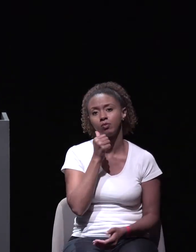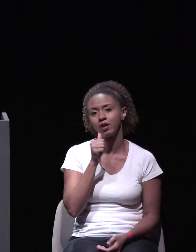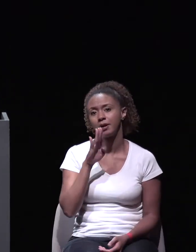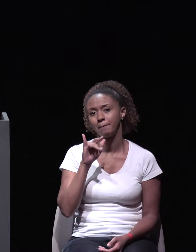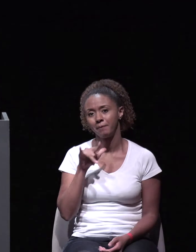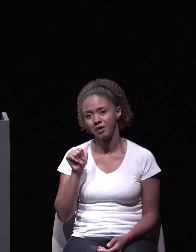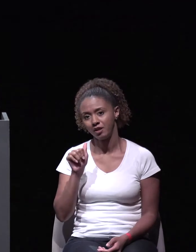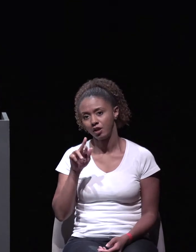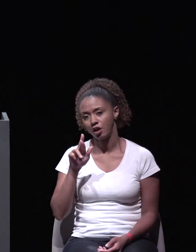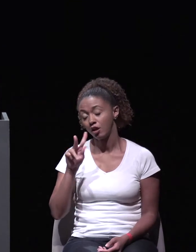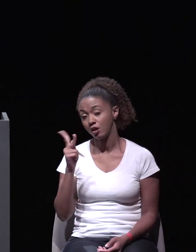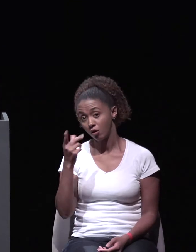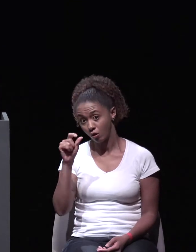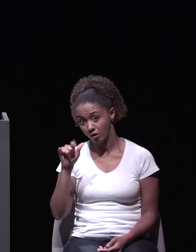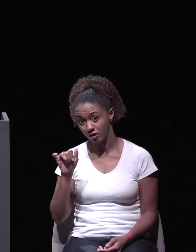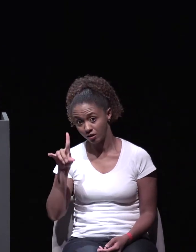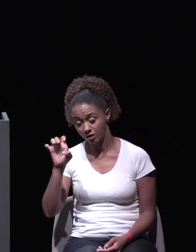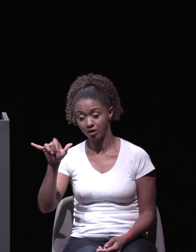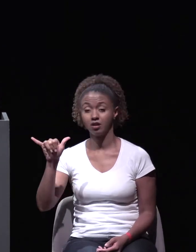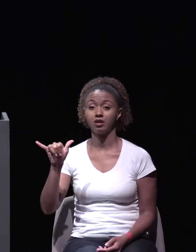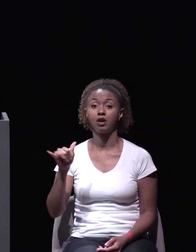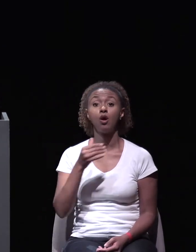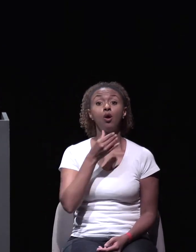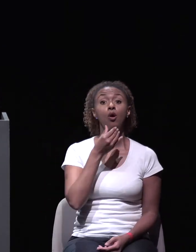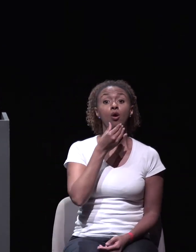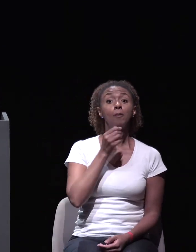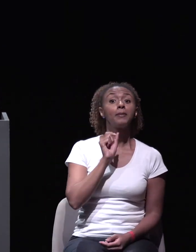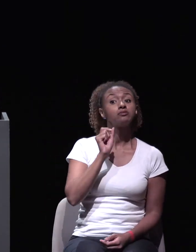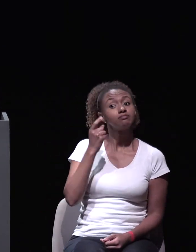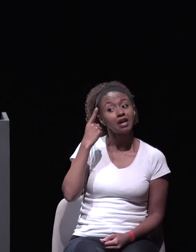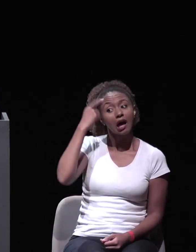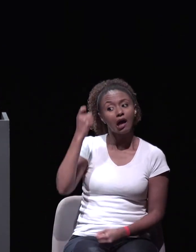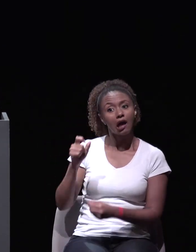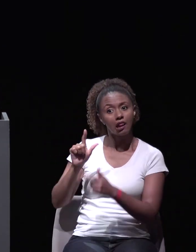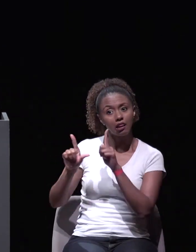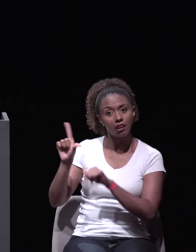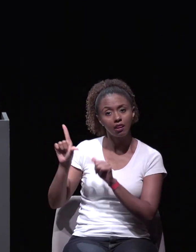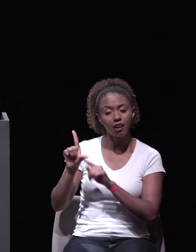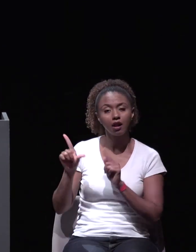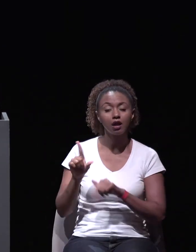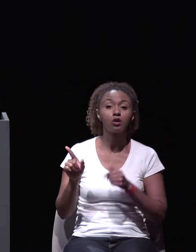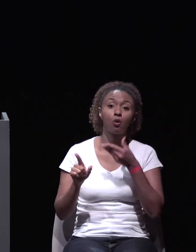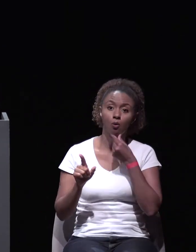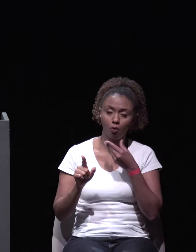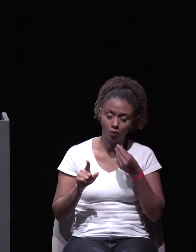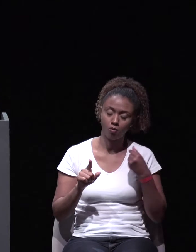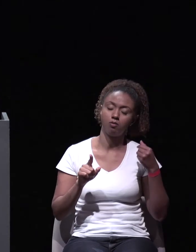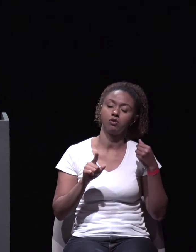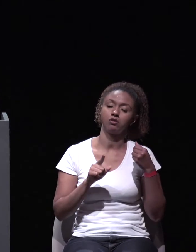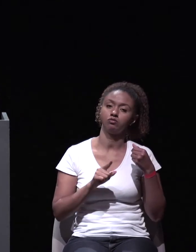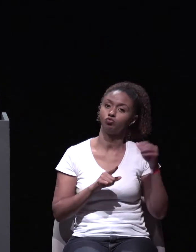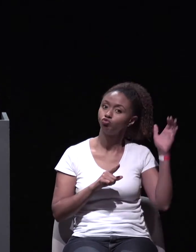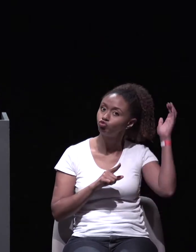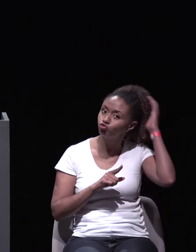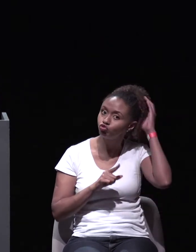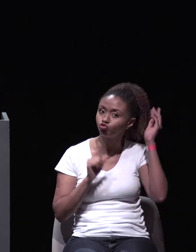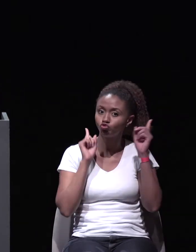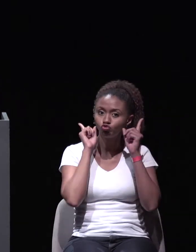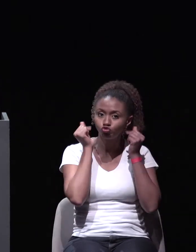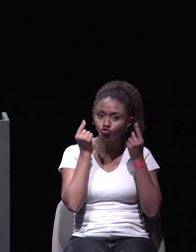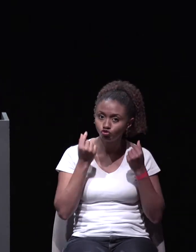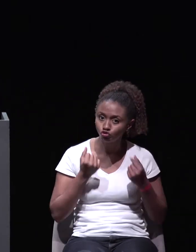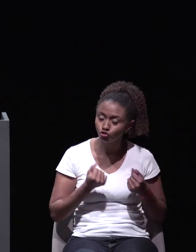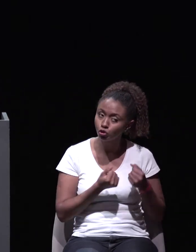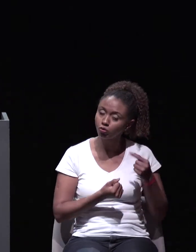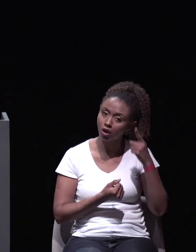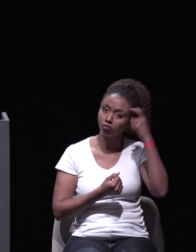e composta por um homem branco, judeu, residente no Bronx, americano, não é? Fruta Estranha,